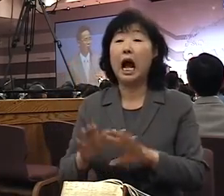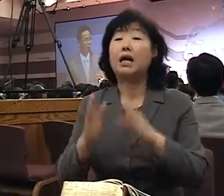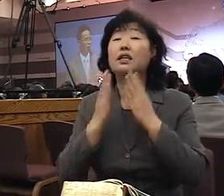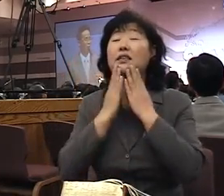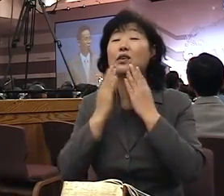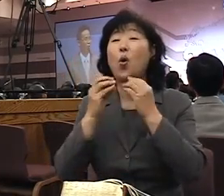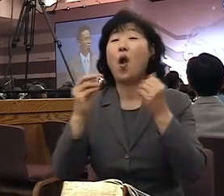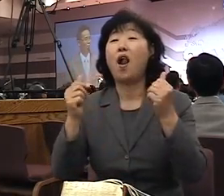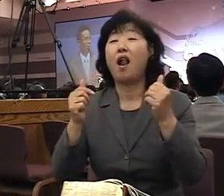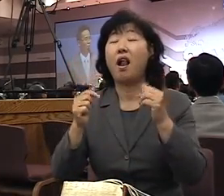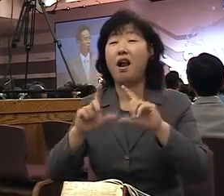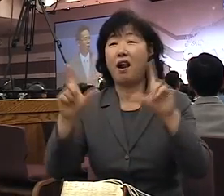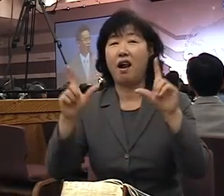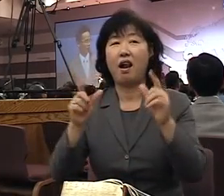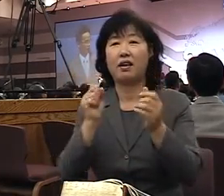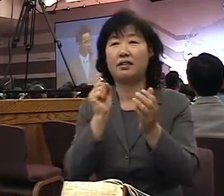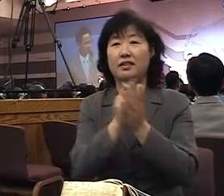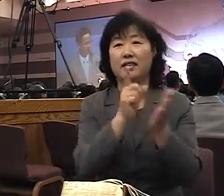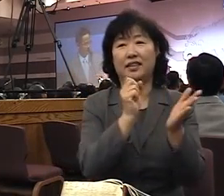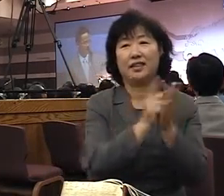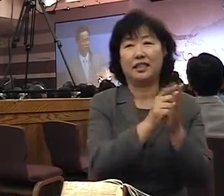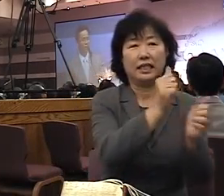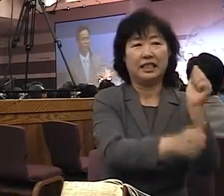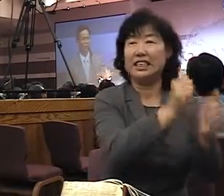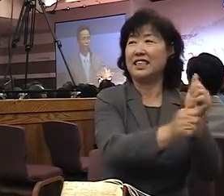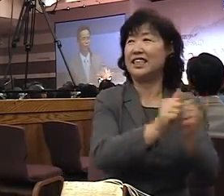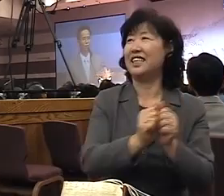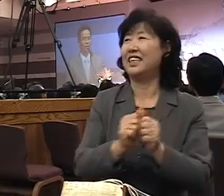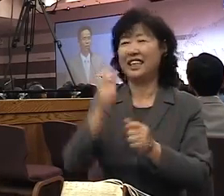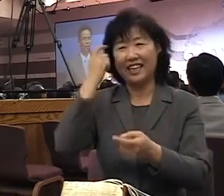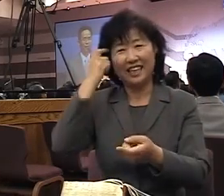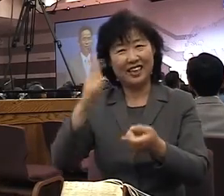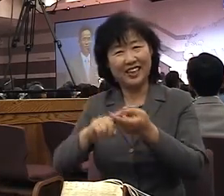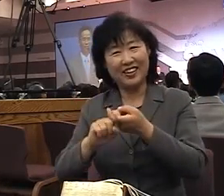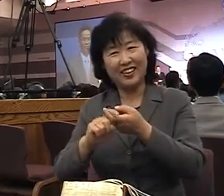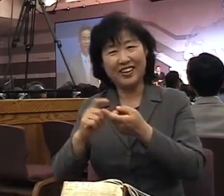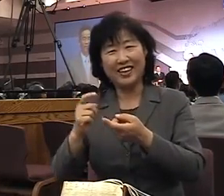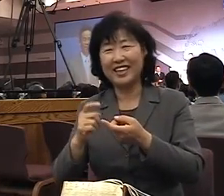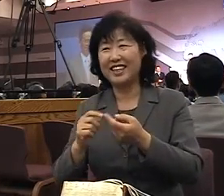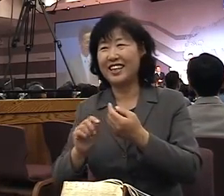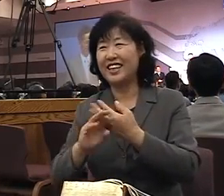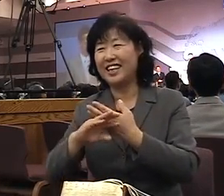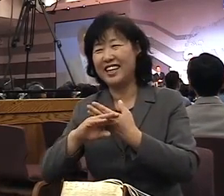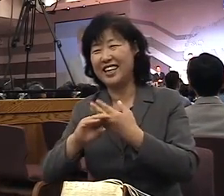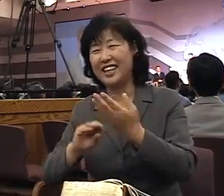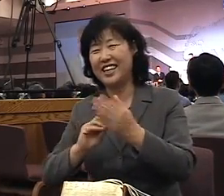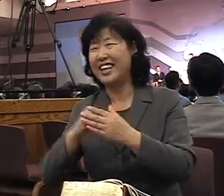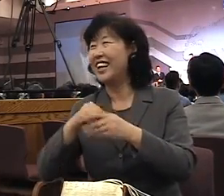교회에서 지원도 안 하고 관심도 없는데 밖에 나가서 이렇게 웃음까지 하면